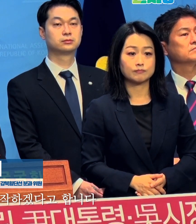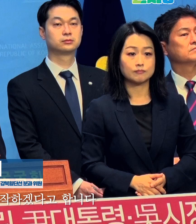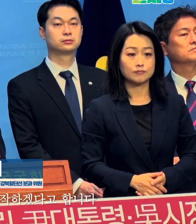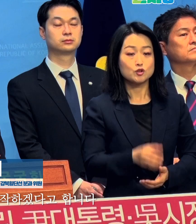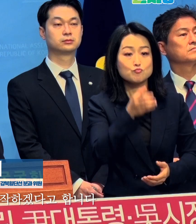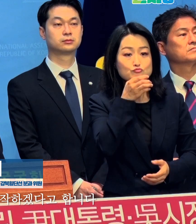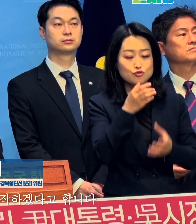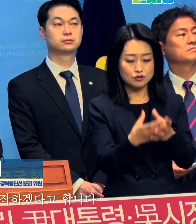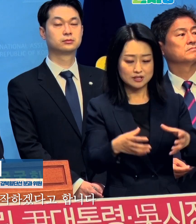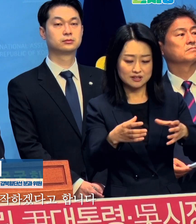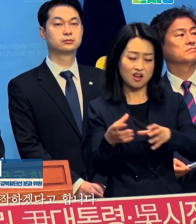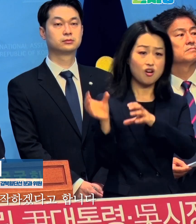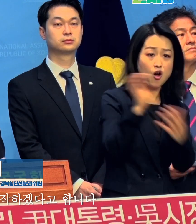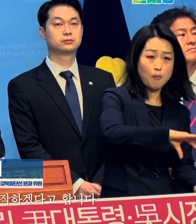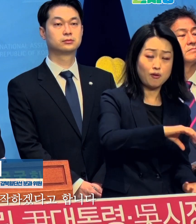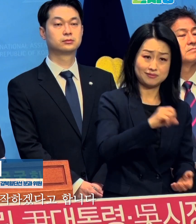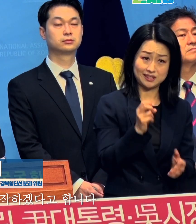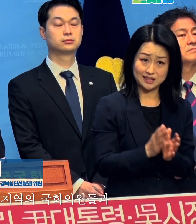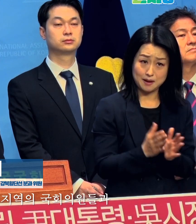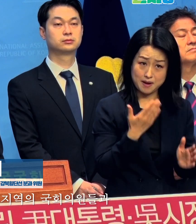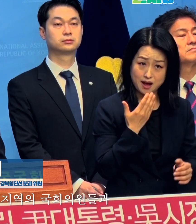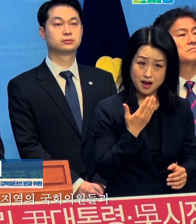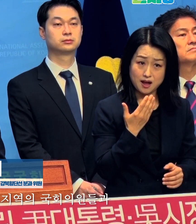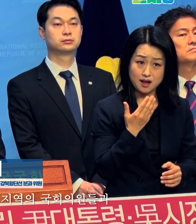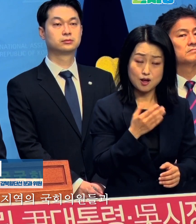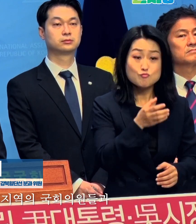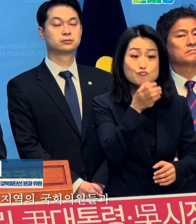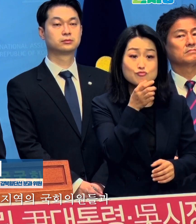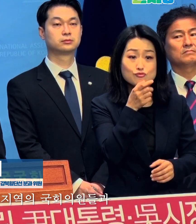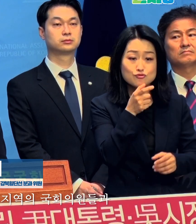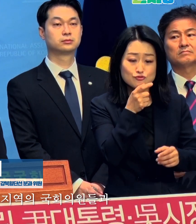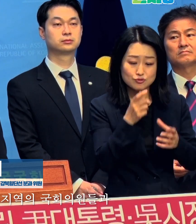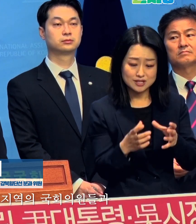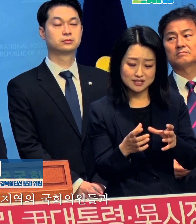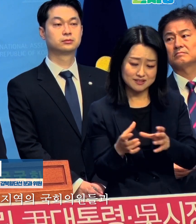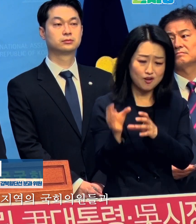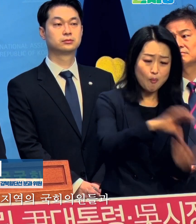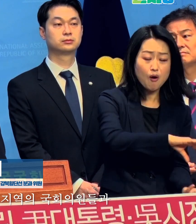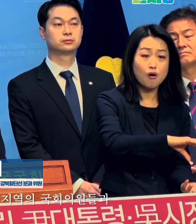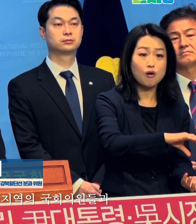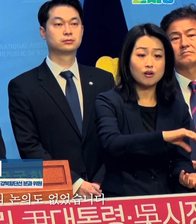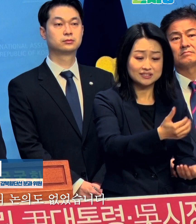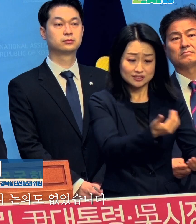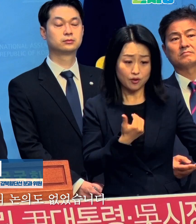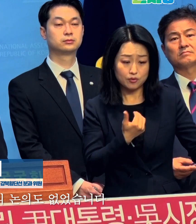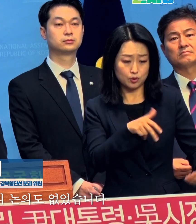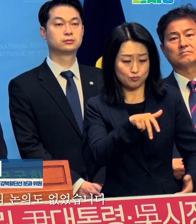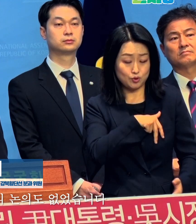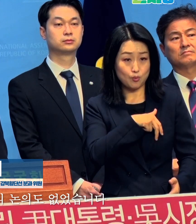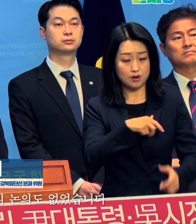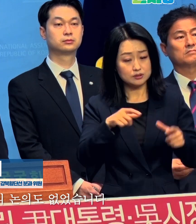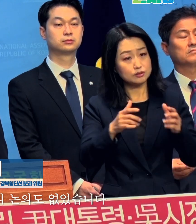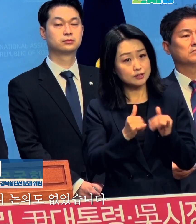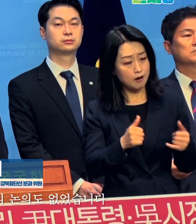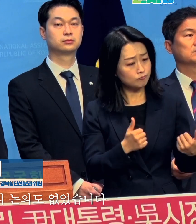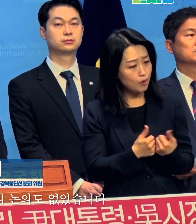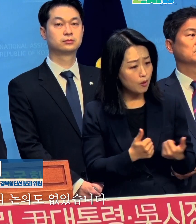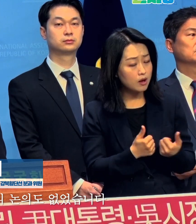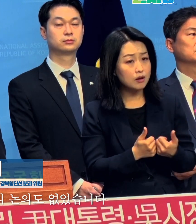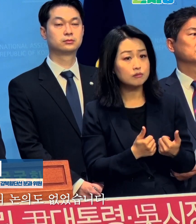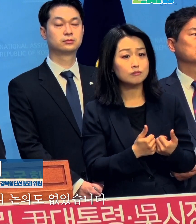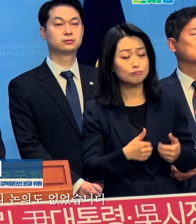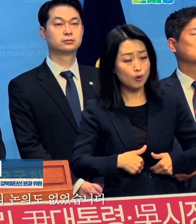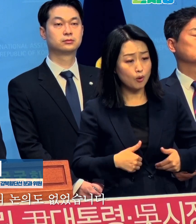물그릇을 엎어놓고 다시 시작하겠다고 합니다. 물그릇이 엎어지기 전에 해당 지역의 국회의원들과 또는 지자체 장들과 단 한